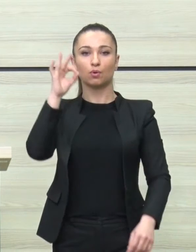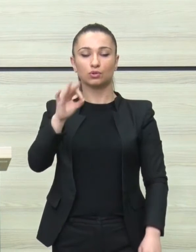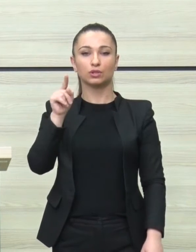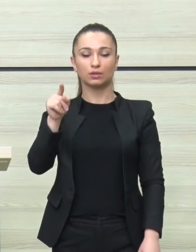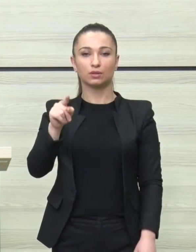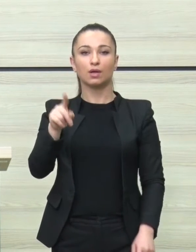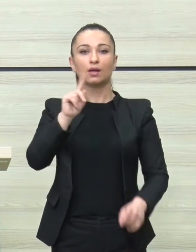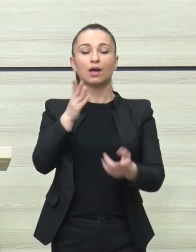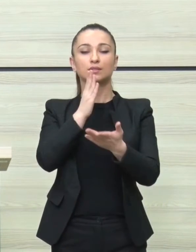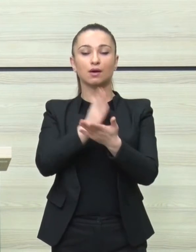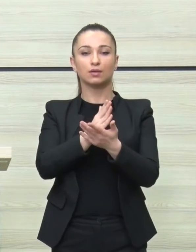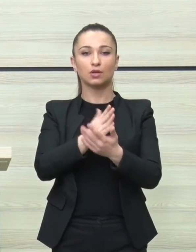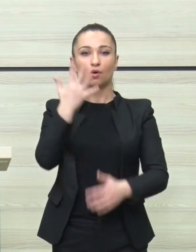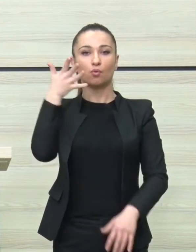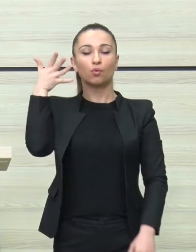64,27%, რაც არის